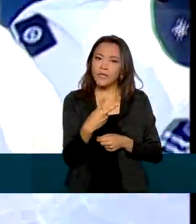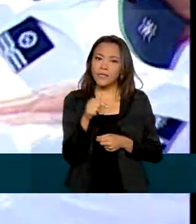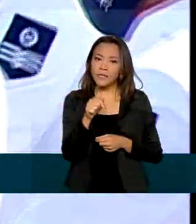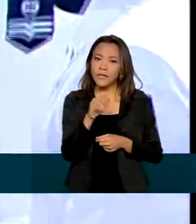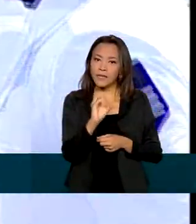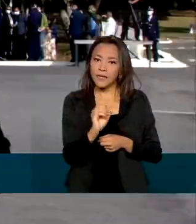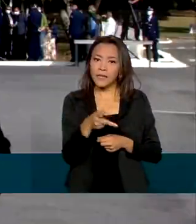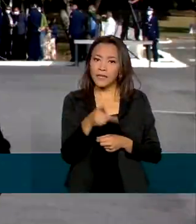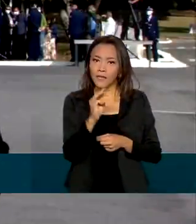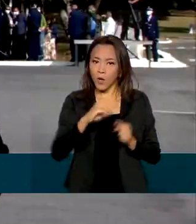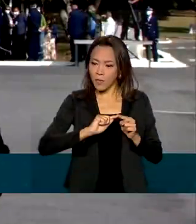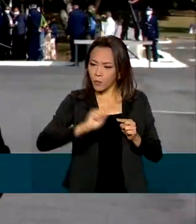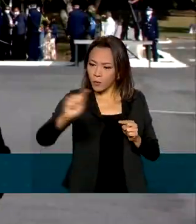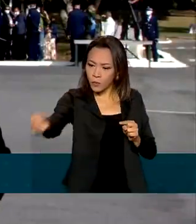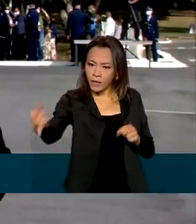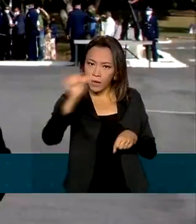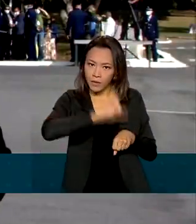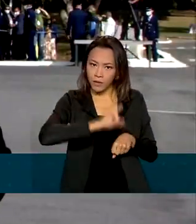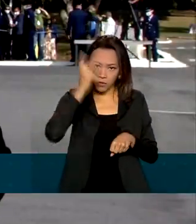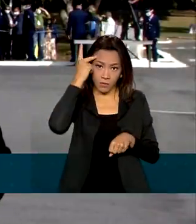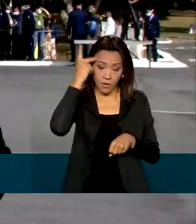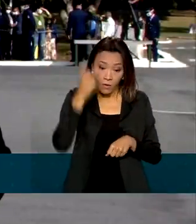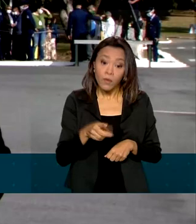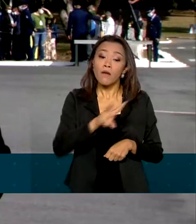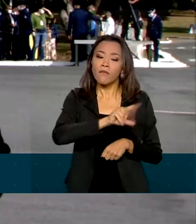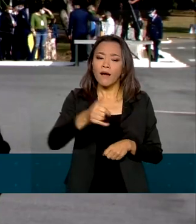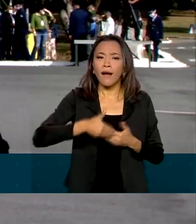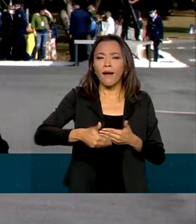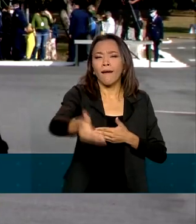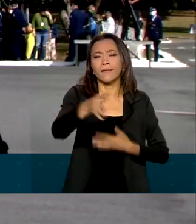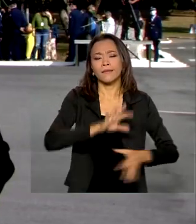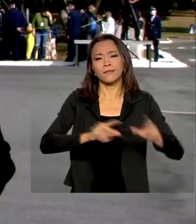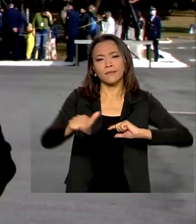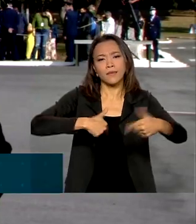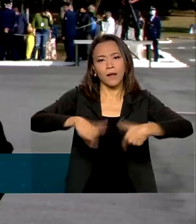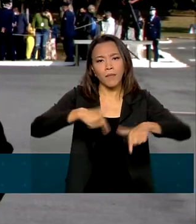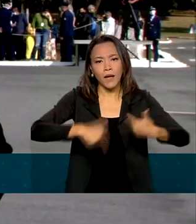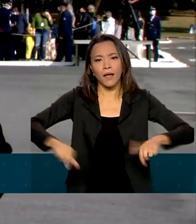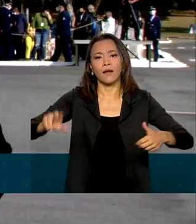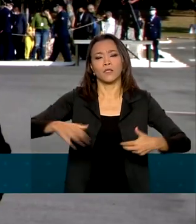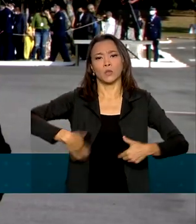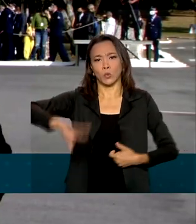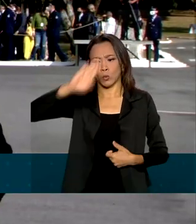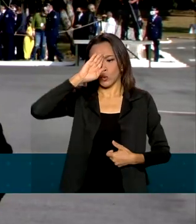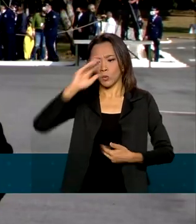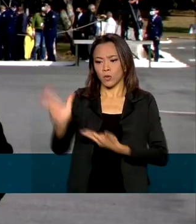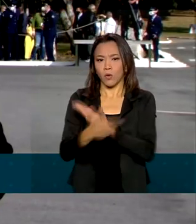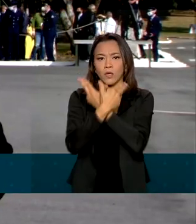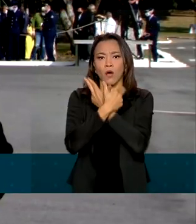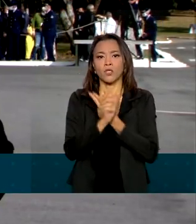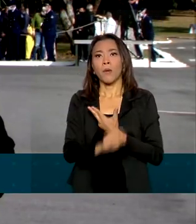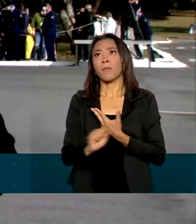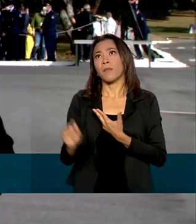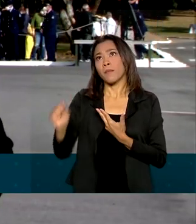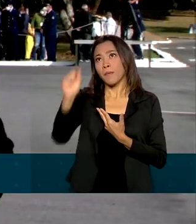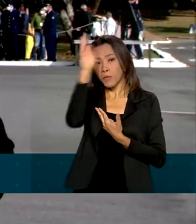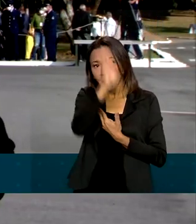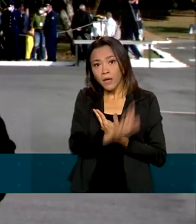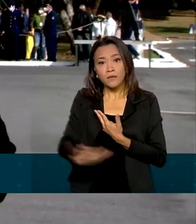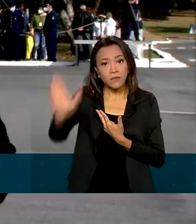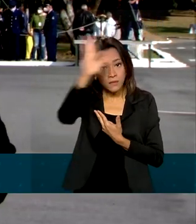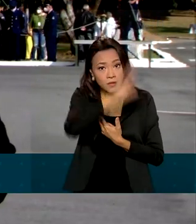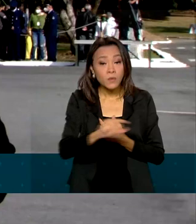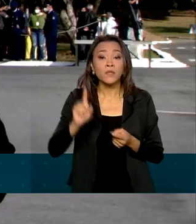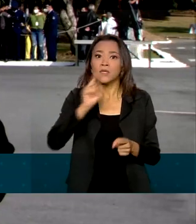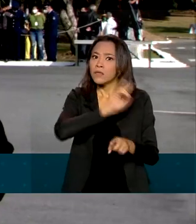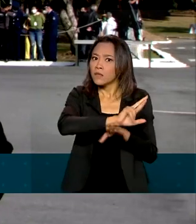Km da capital eles vão atuar nas organizações militares do comando da aeronáutica espalhadas por todo o Brasil e